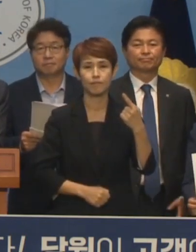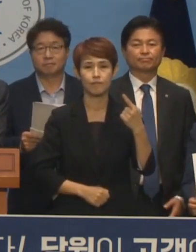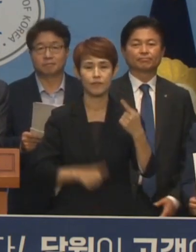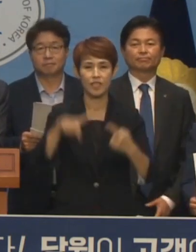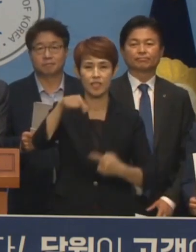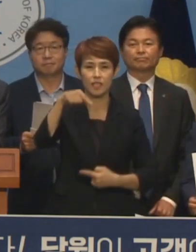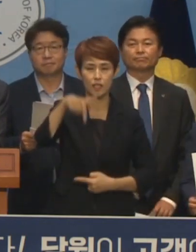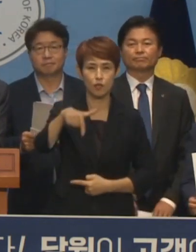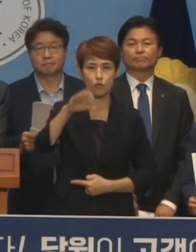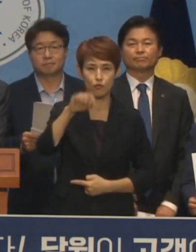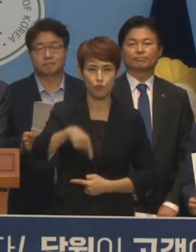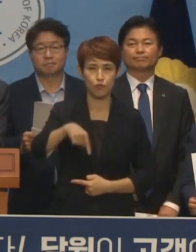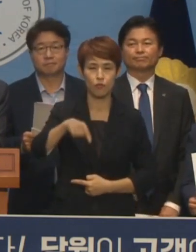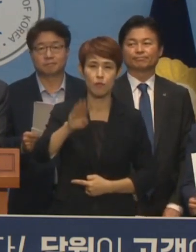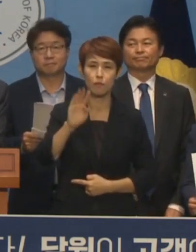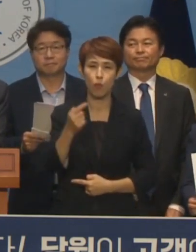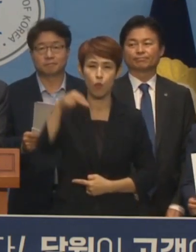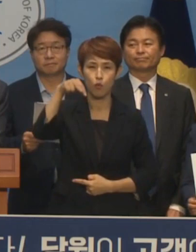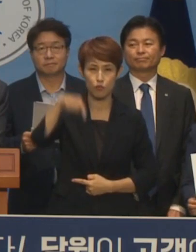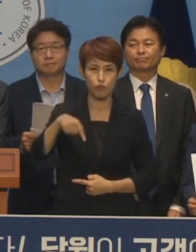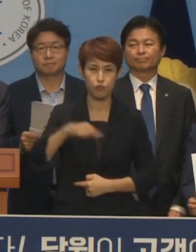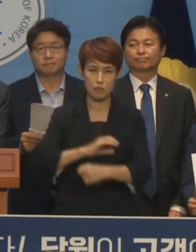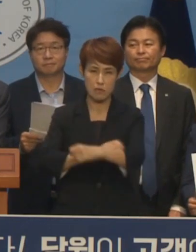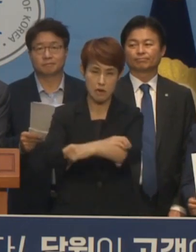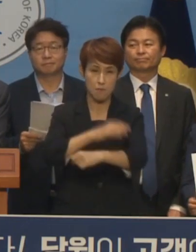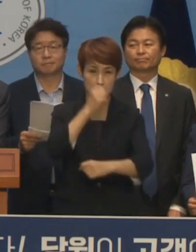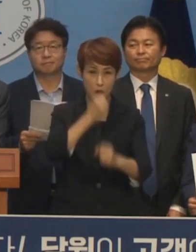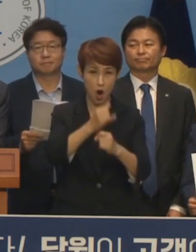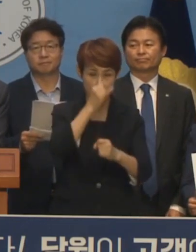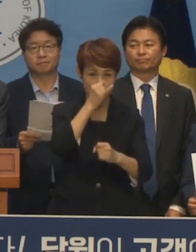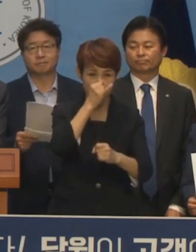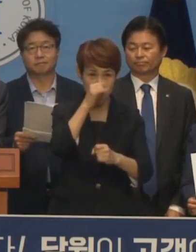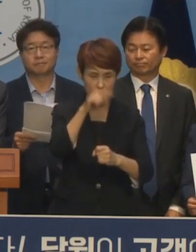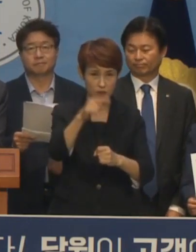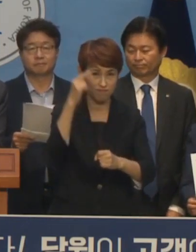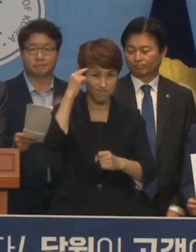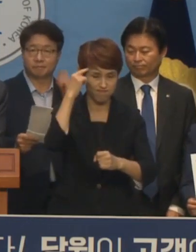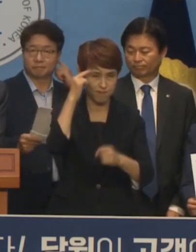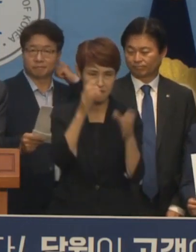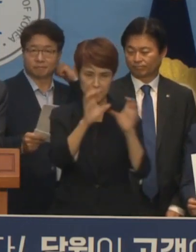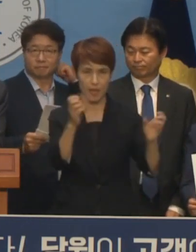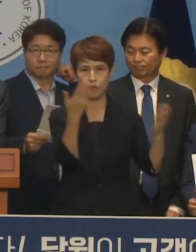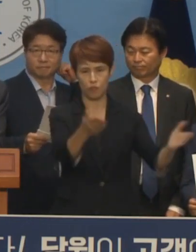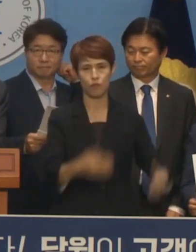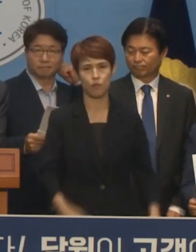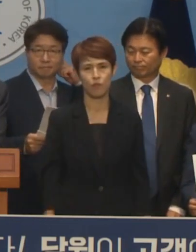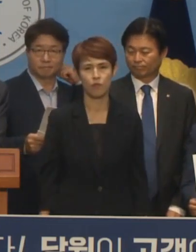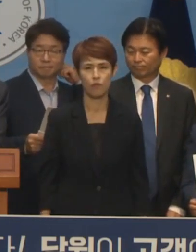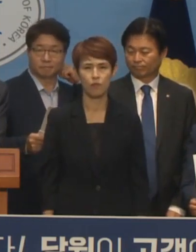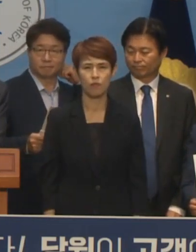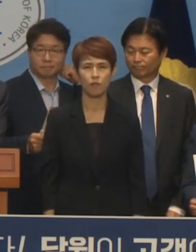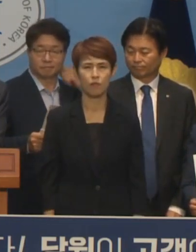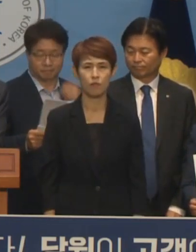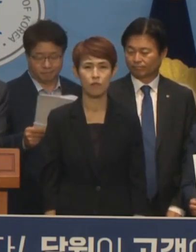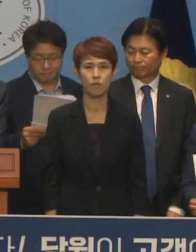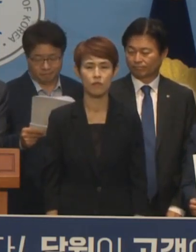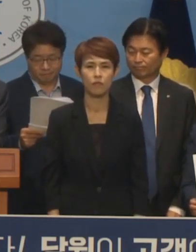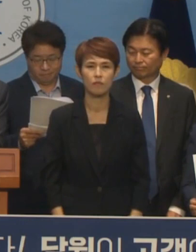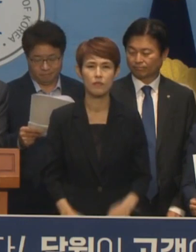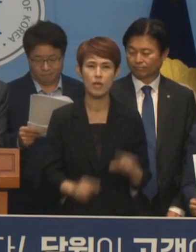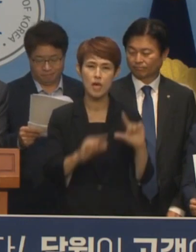극우 보수 세력이 만든 강성당원 프레임을 깨겠습니다. 주요 이슈에 대해 일부